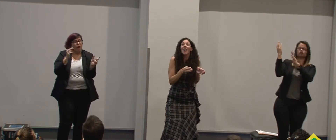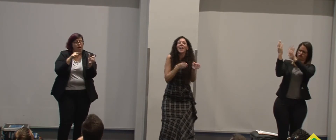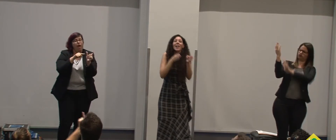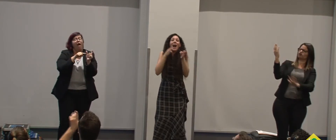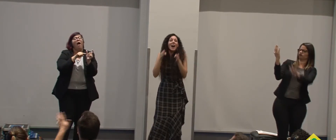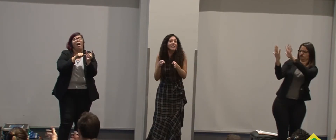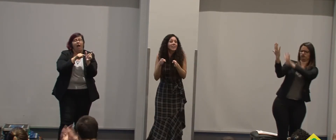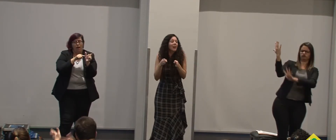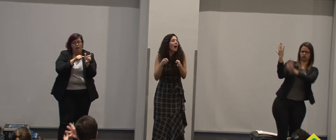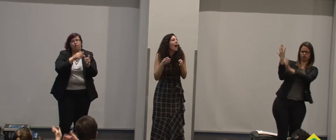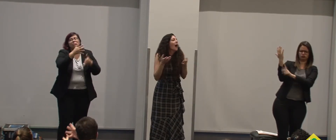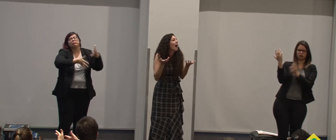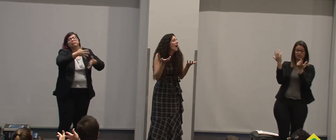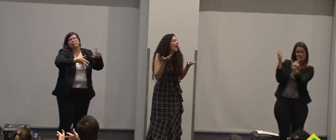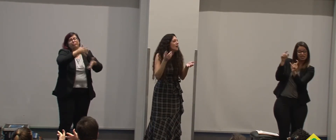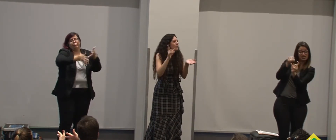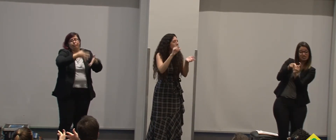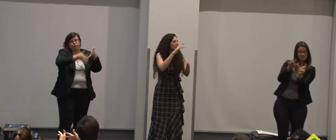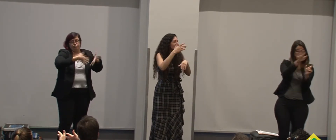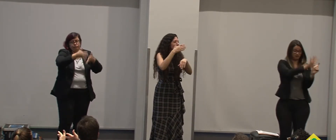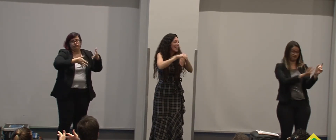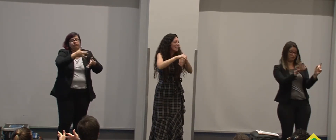figura, sinalizo,